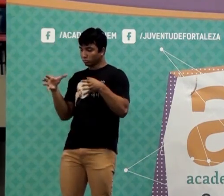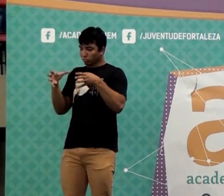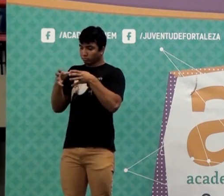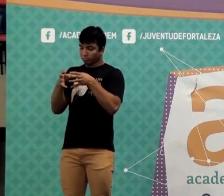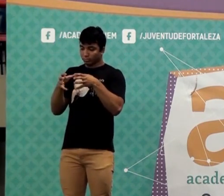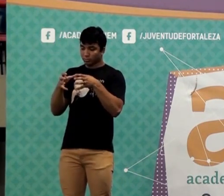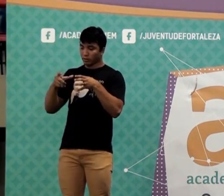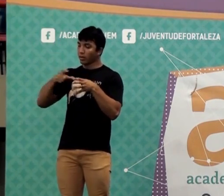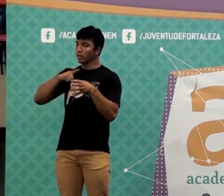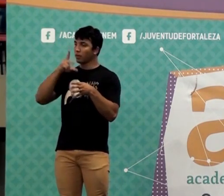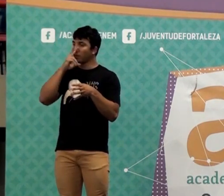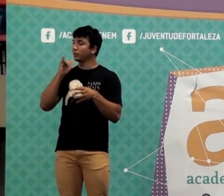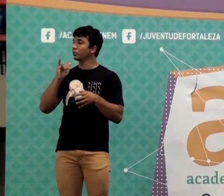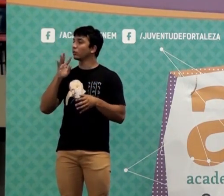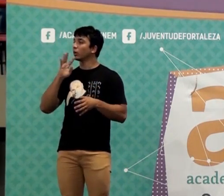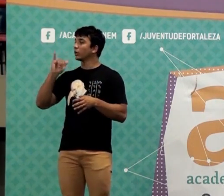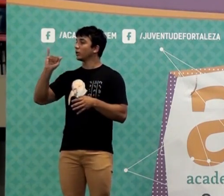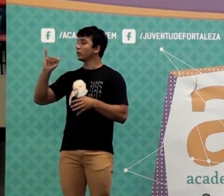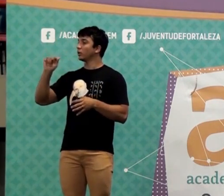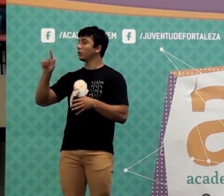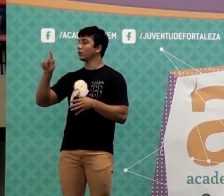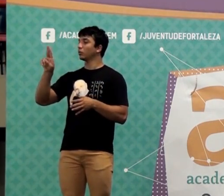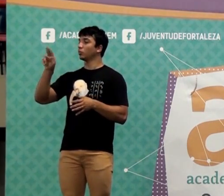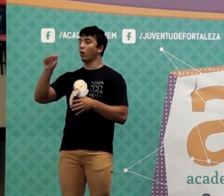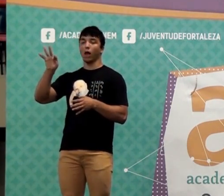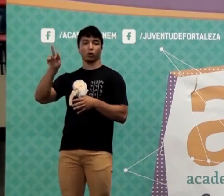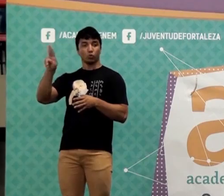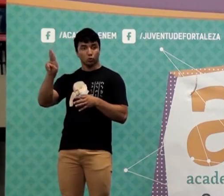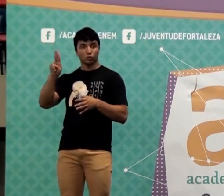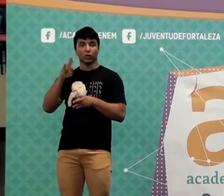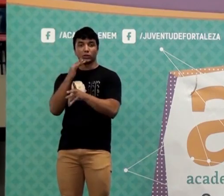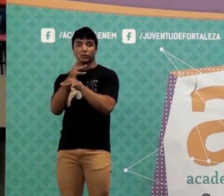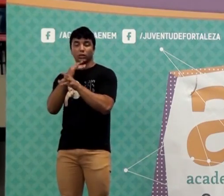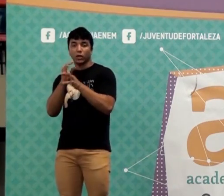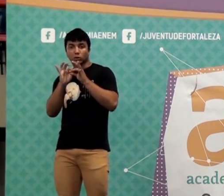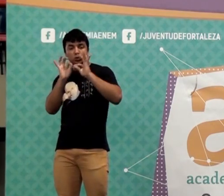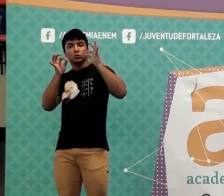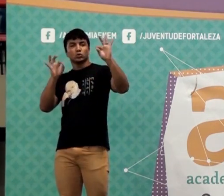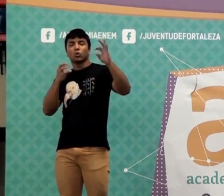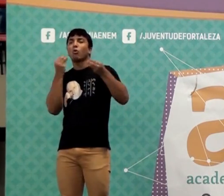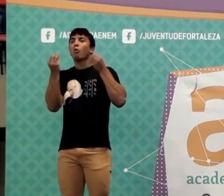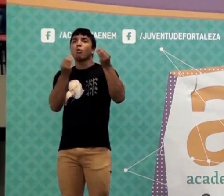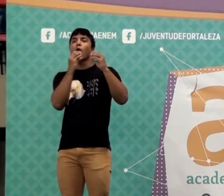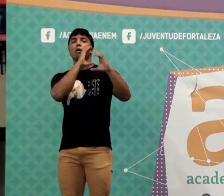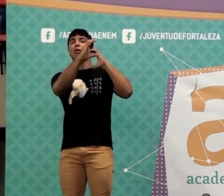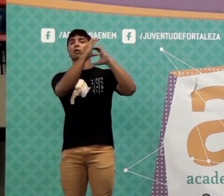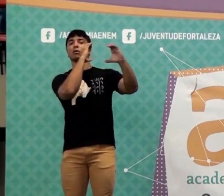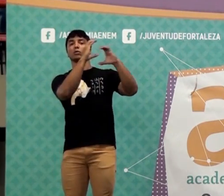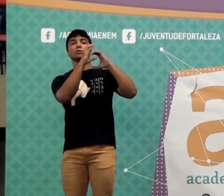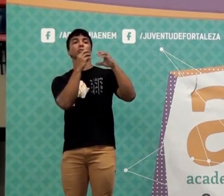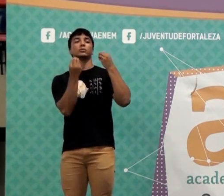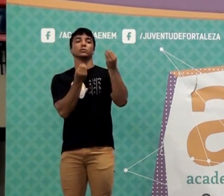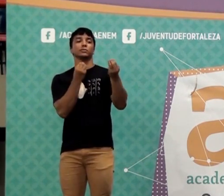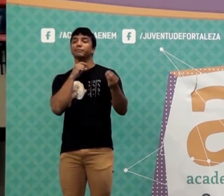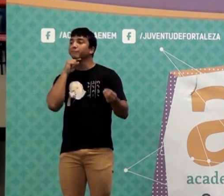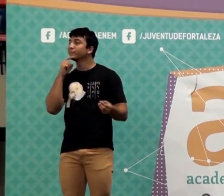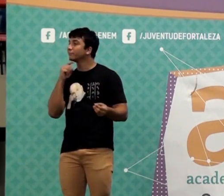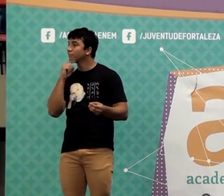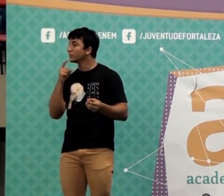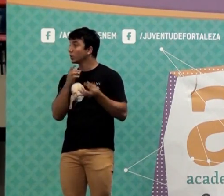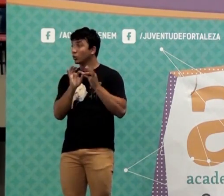áreas para produção. E como a gente não sabe, cadê o outro? Cadê o nosso vizinho que está a 3 dias de